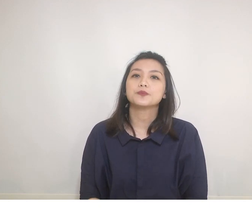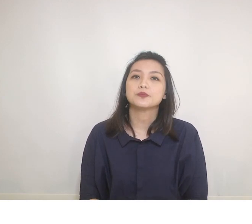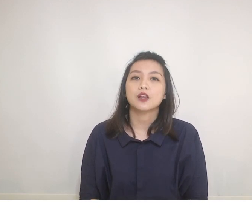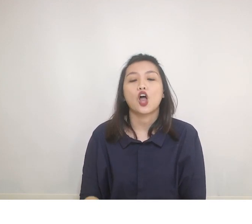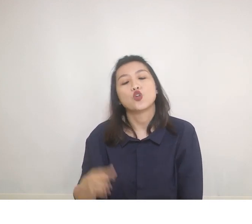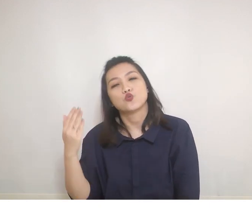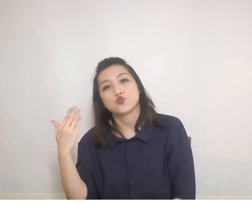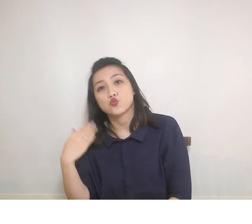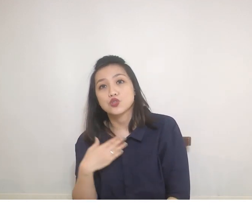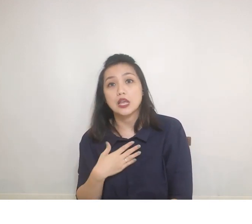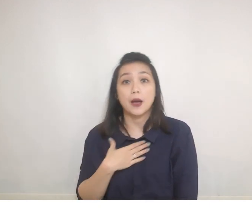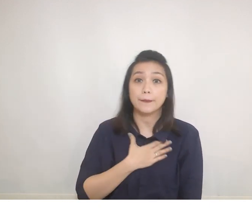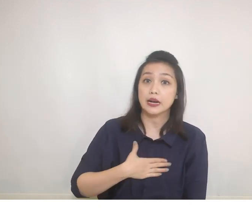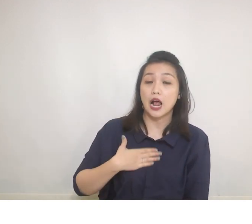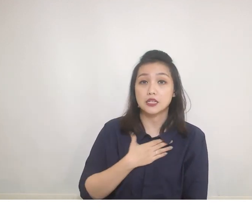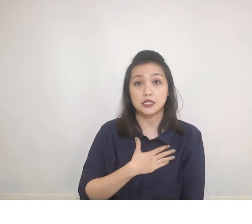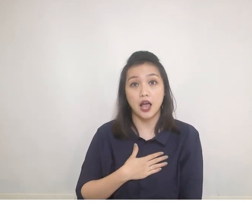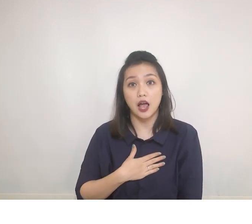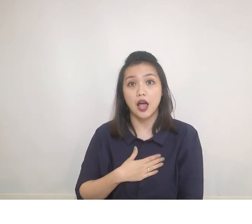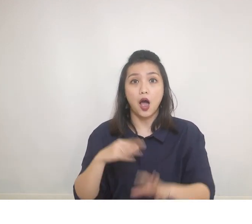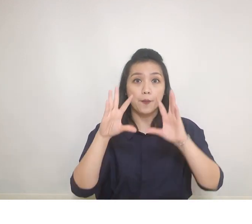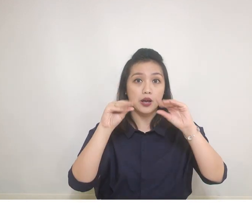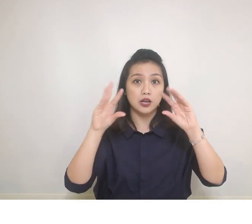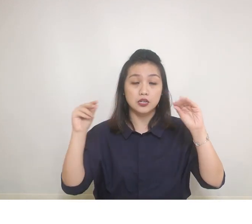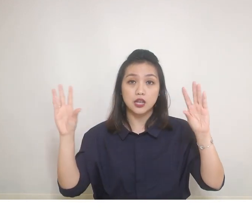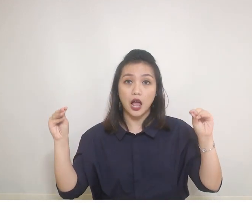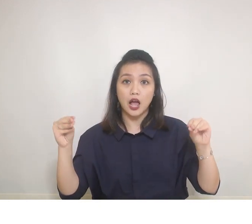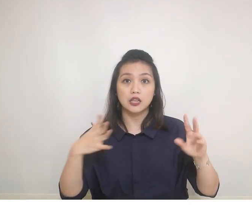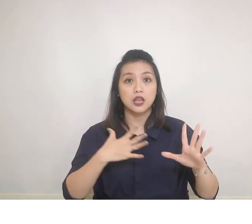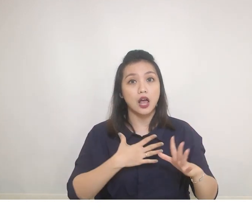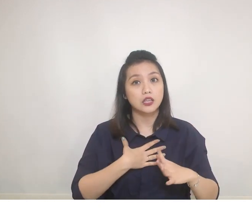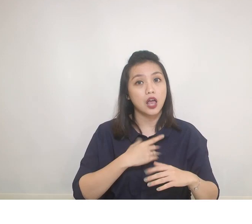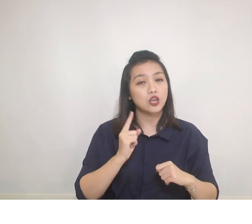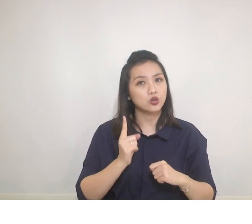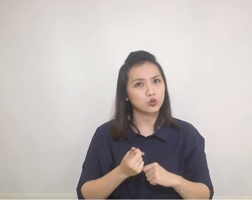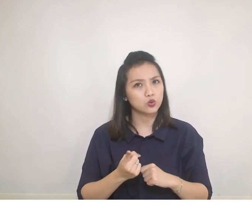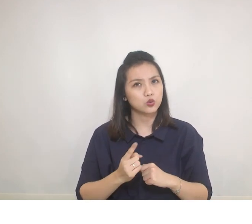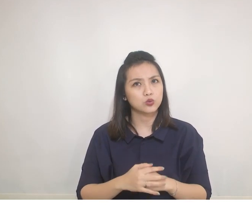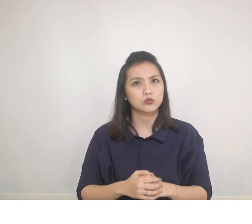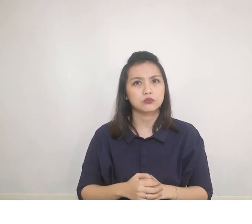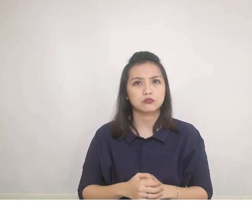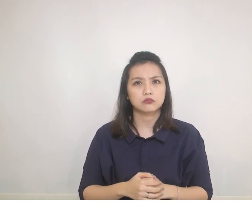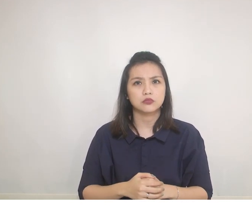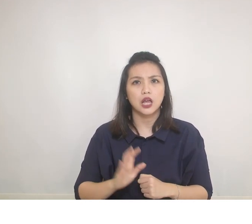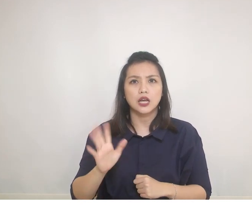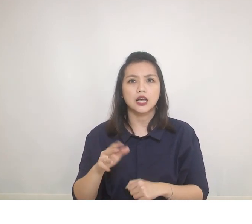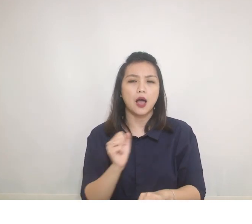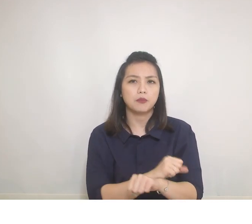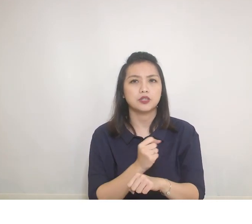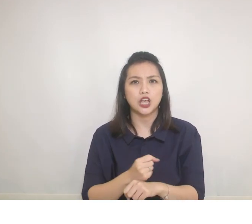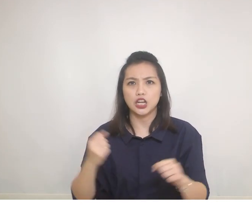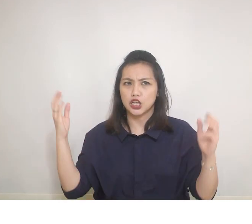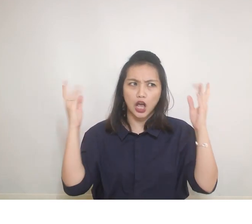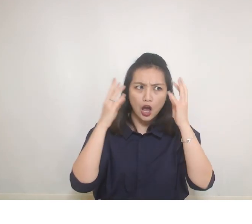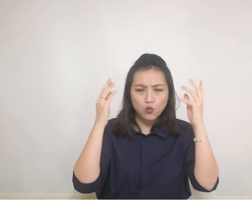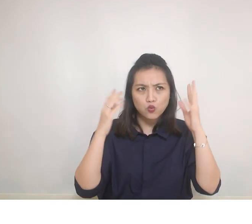bisa selesai. Di hari waktu tertentu, oh waktunya kita nih bisa melayani di sini. Jadi saya bisa jadi ikut. Jadi problem yang selama